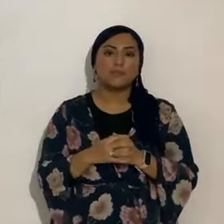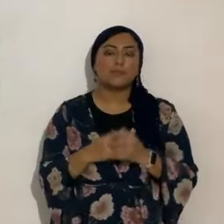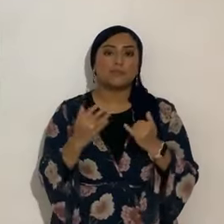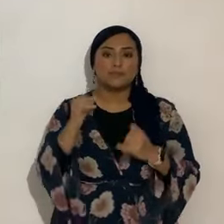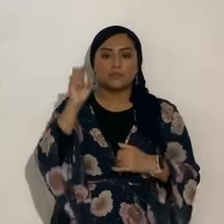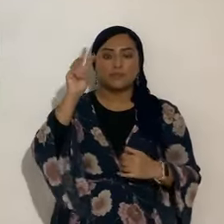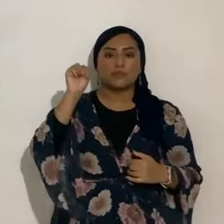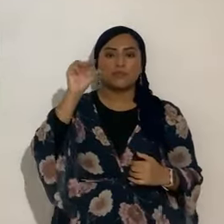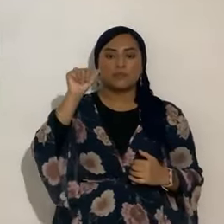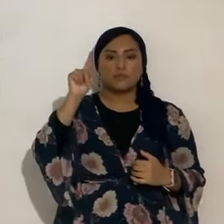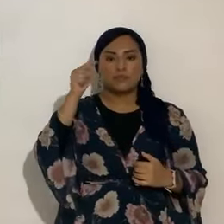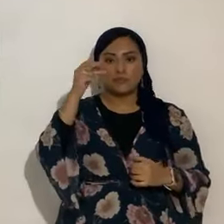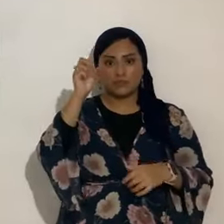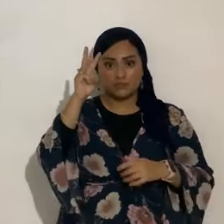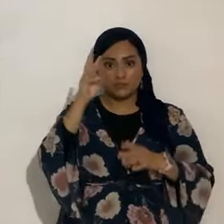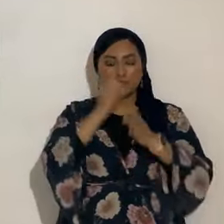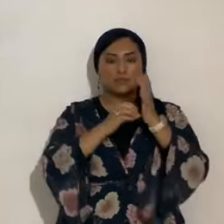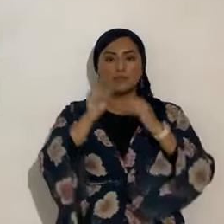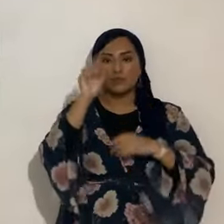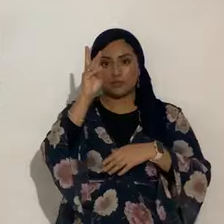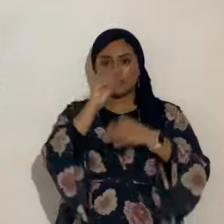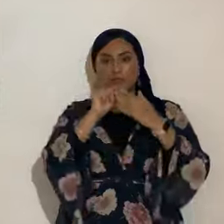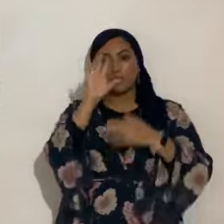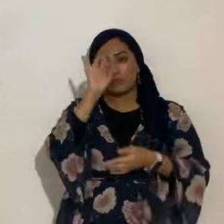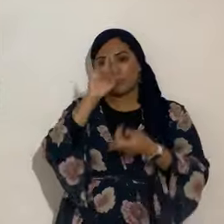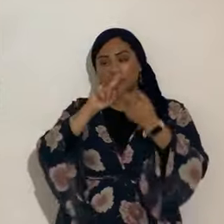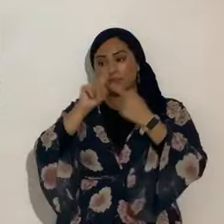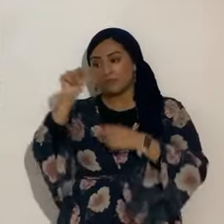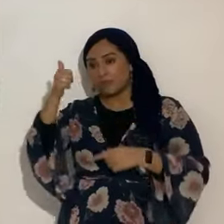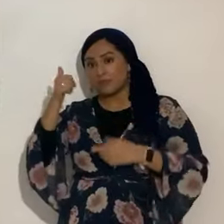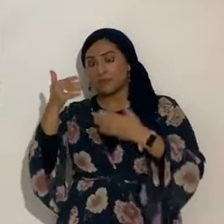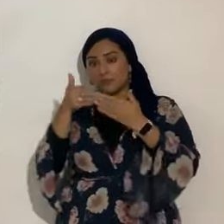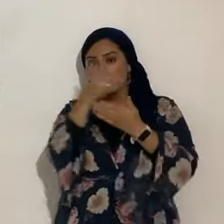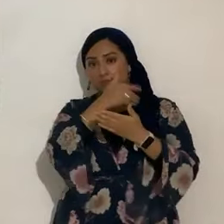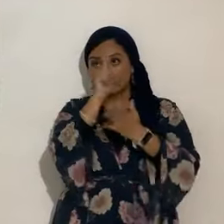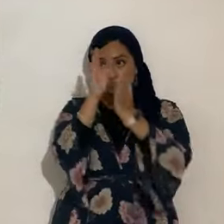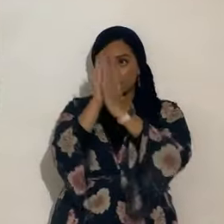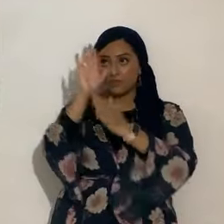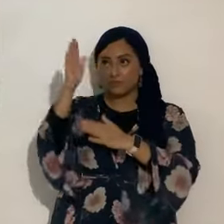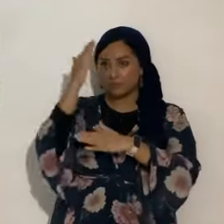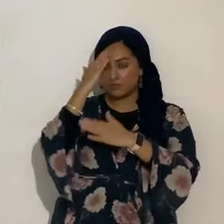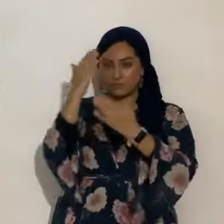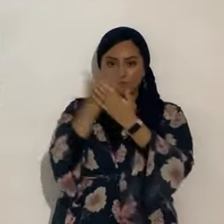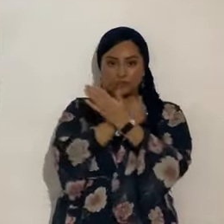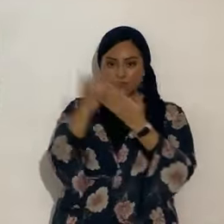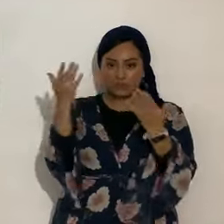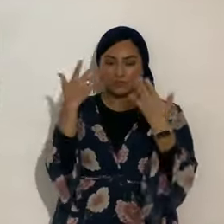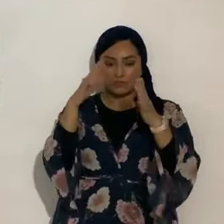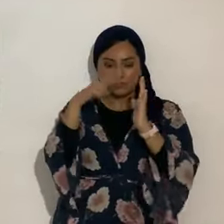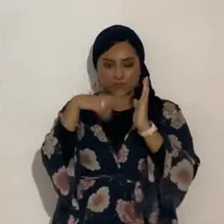en Mateo 6 dice, Mateo 6, 8 al 10 dice que antes de que pidamos las cosas, Él lo sabe. También lo leímos ahorita en el Salmo